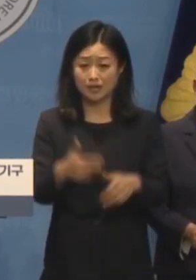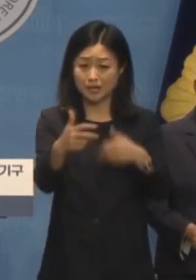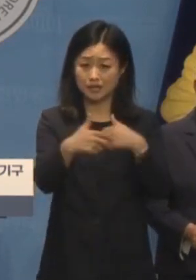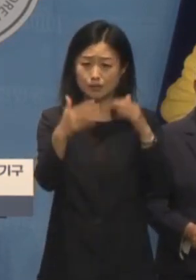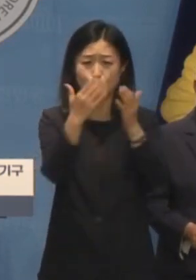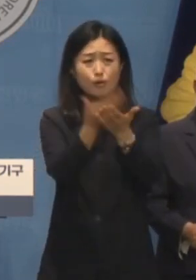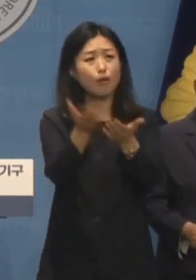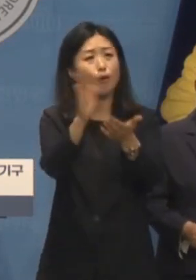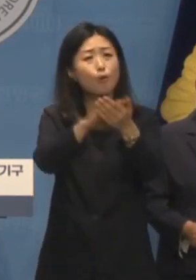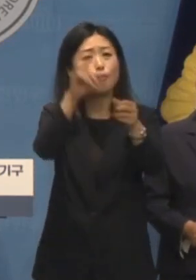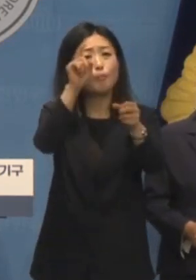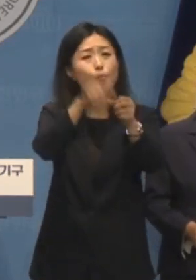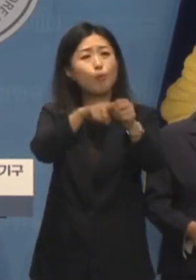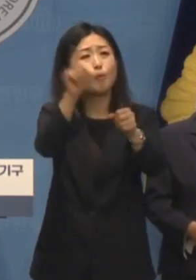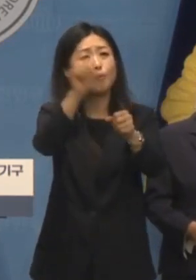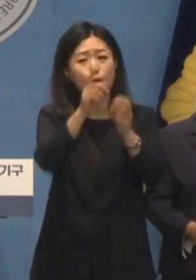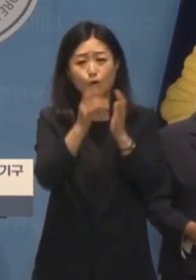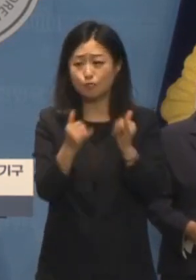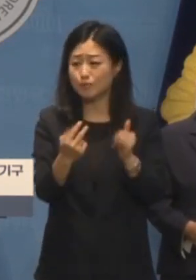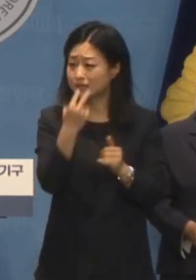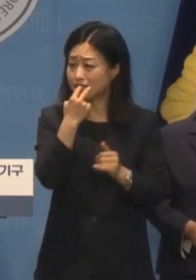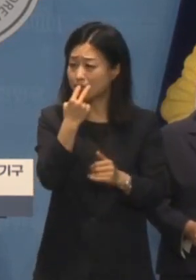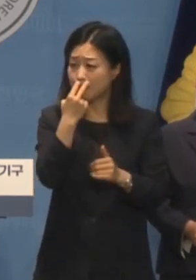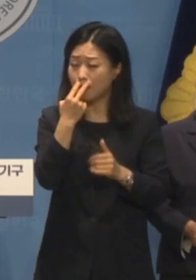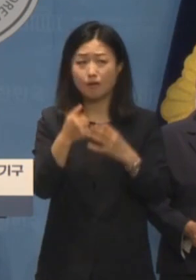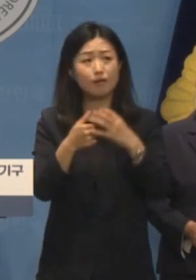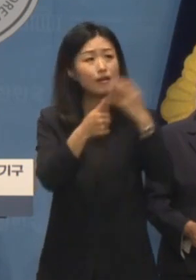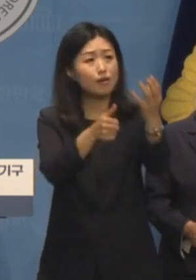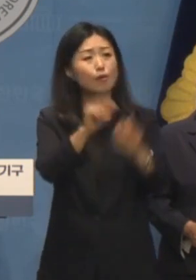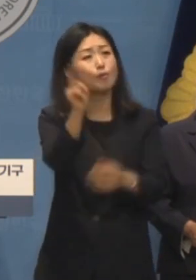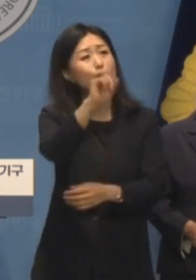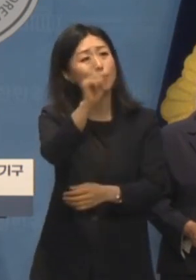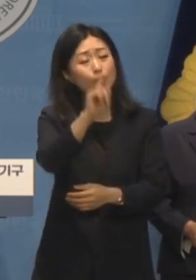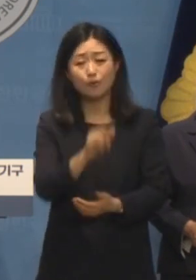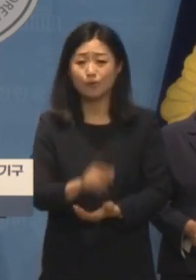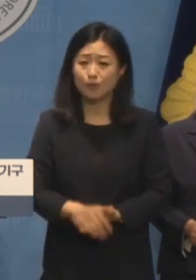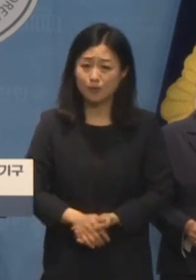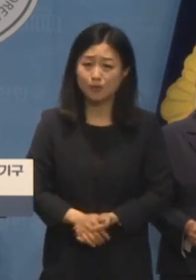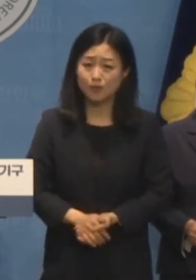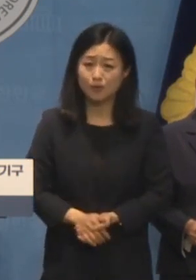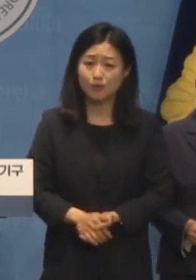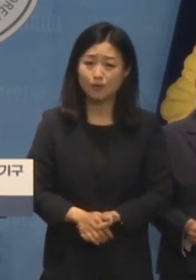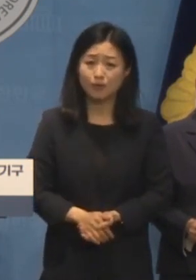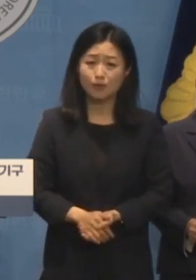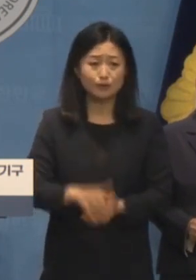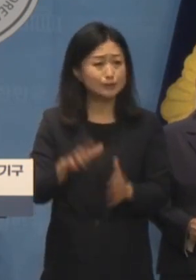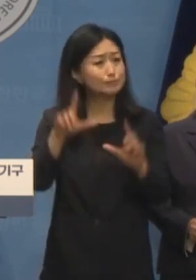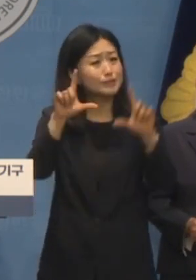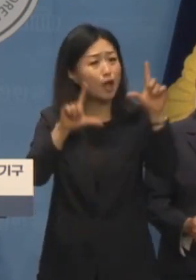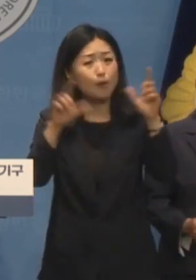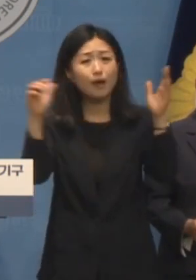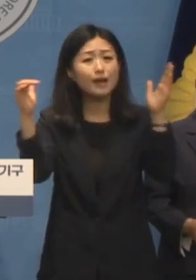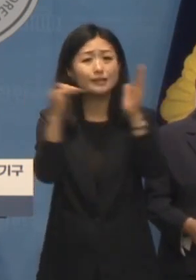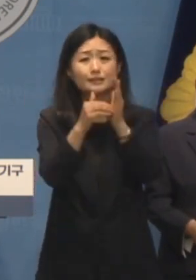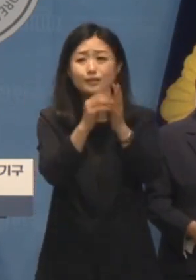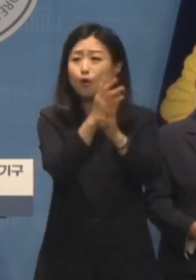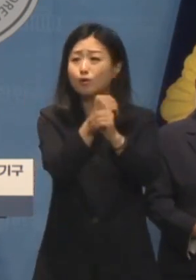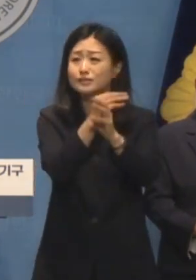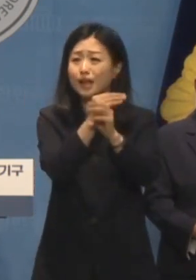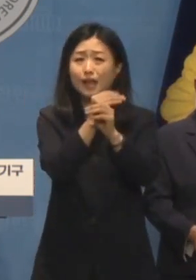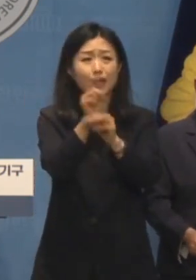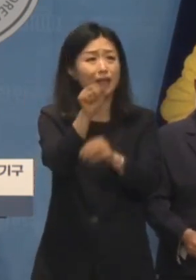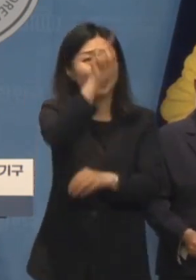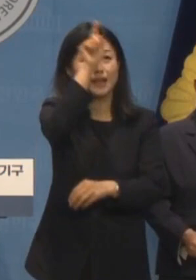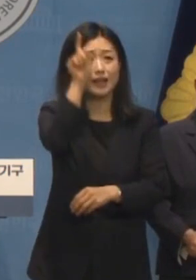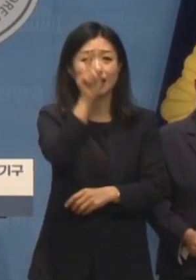대체 뭐길래 국민의 목숨까지 걸어야 하는 겁니까 도대체이 상황이 언제 언제쯤에 끝날